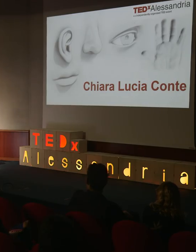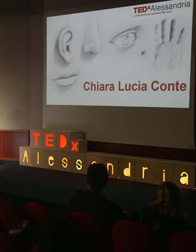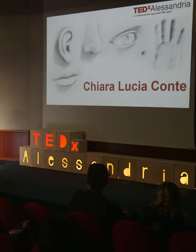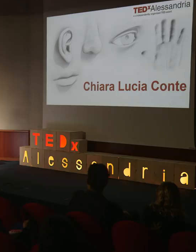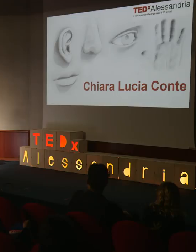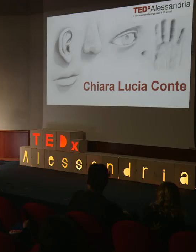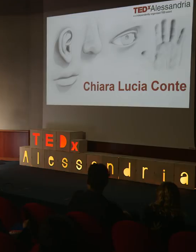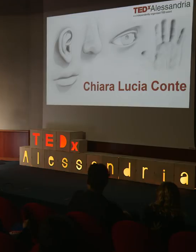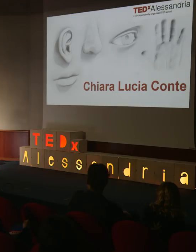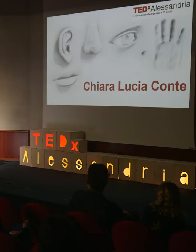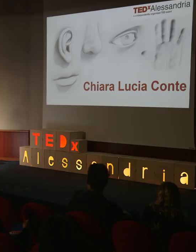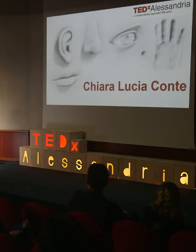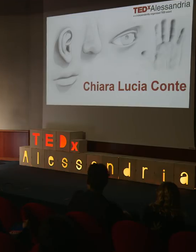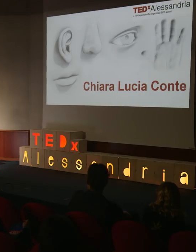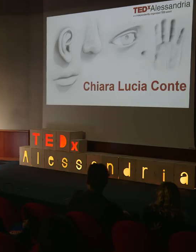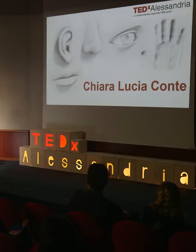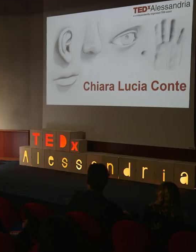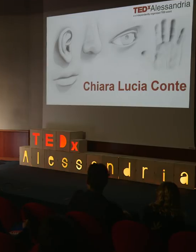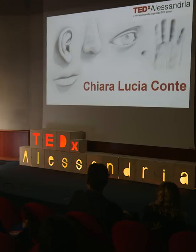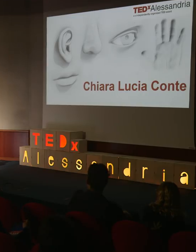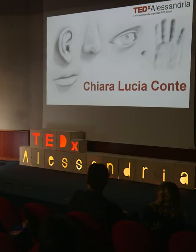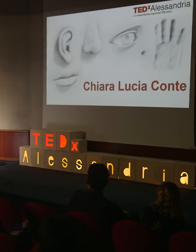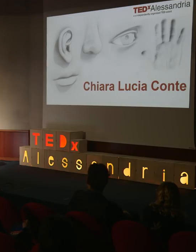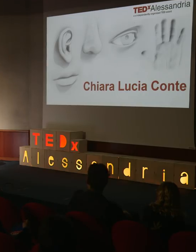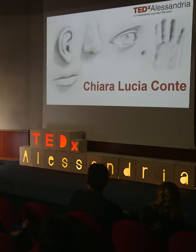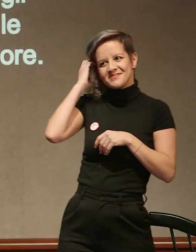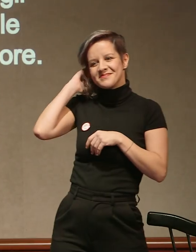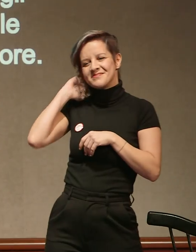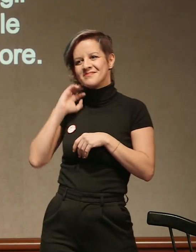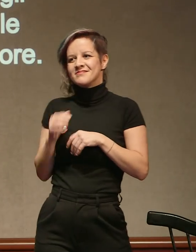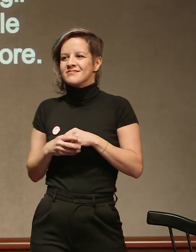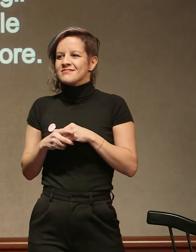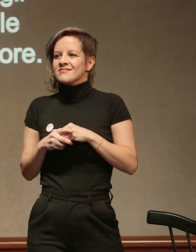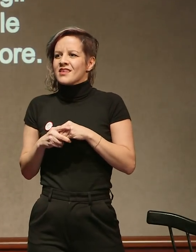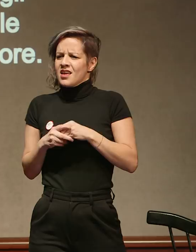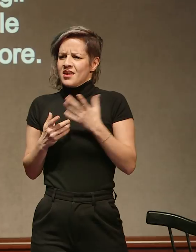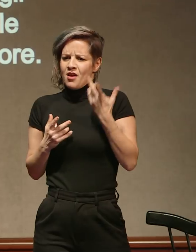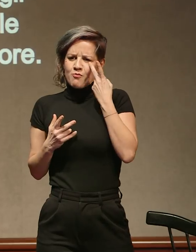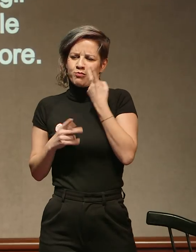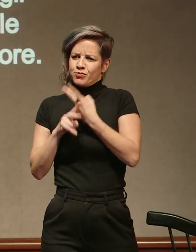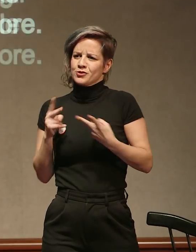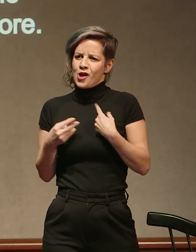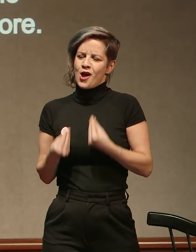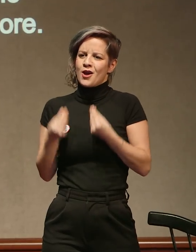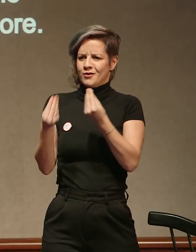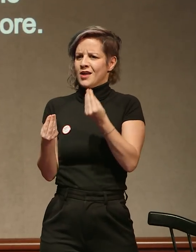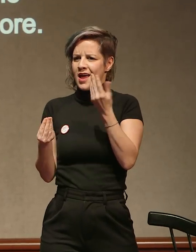proprio che cos'è è un tipo di espressione che viene fuori